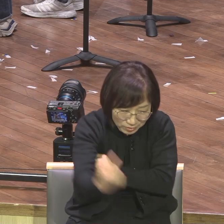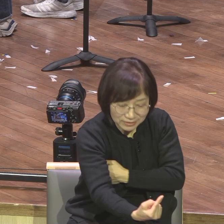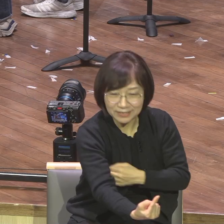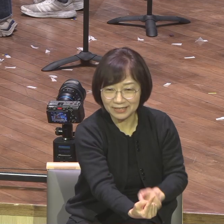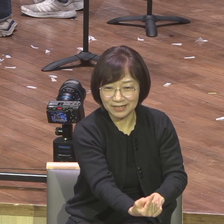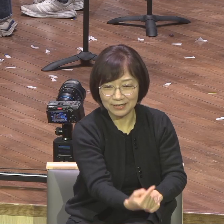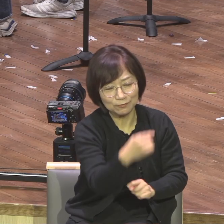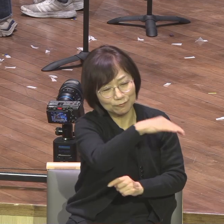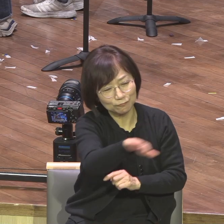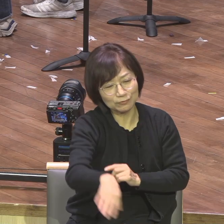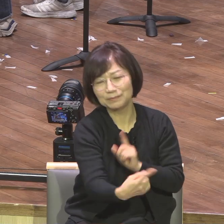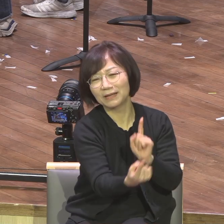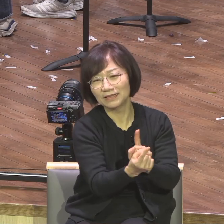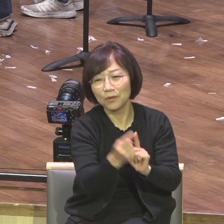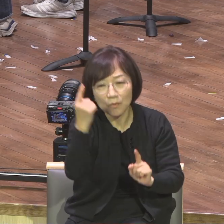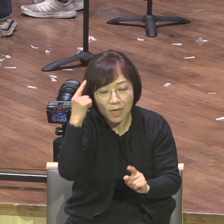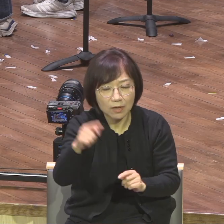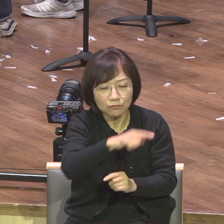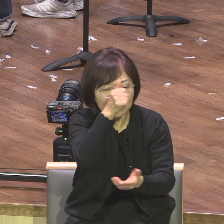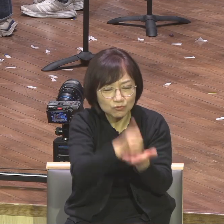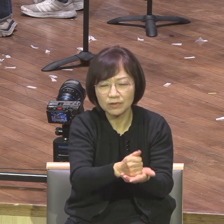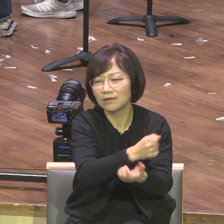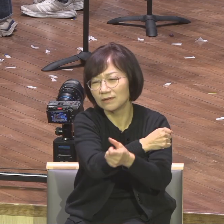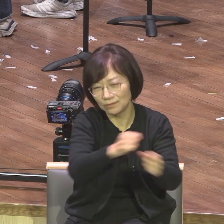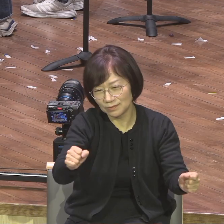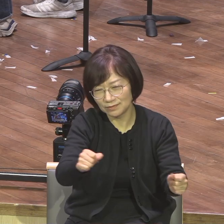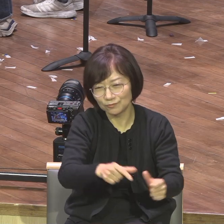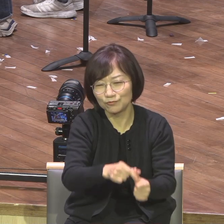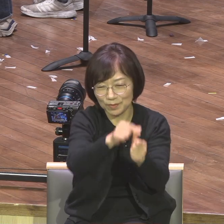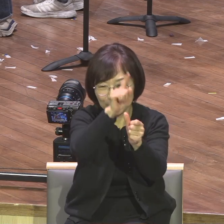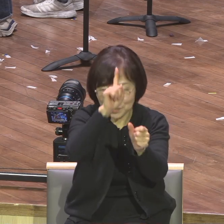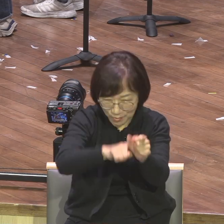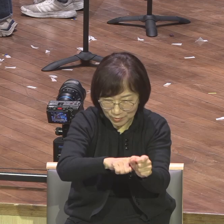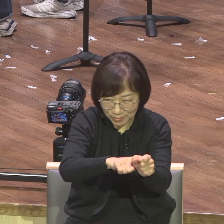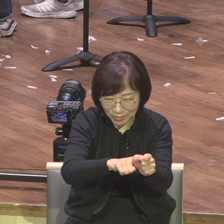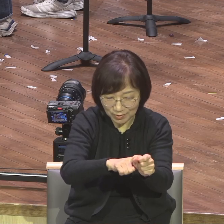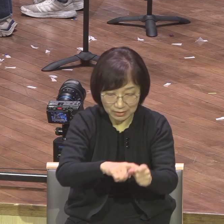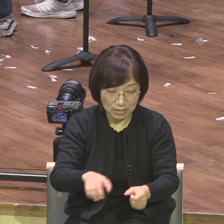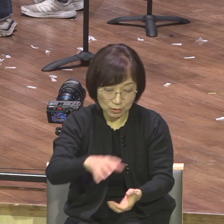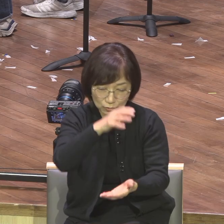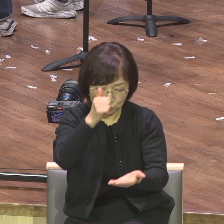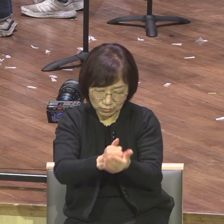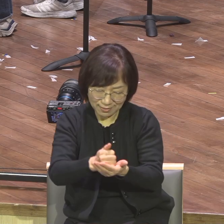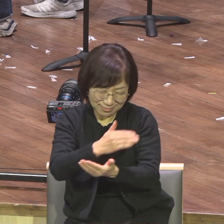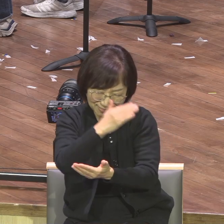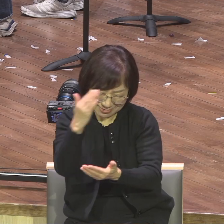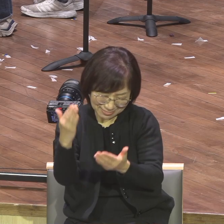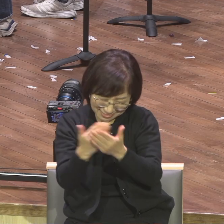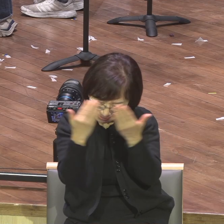그렇게 우리 죄를 대신해서 모든 죄의 대값을 치루시고 하나님이